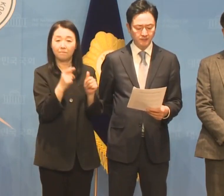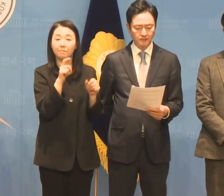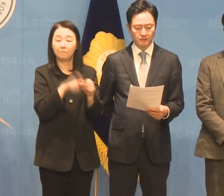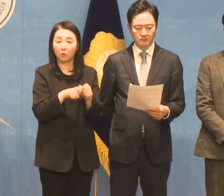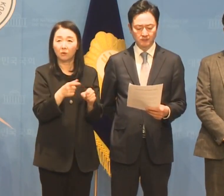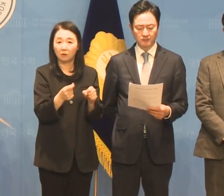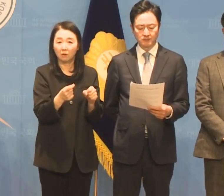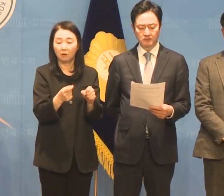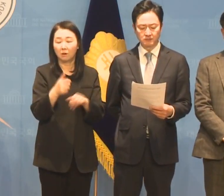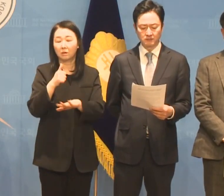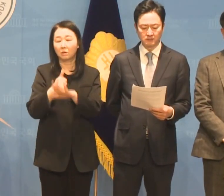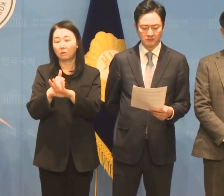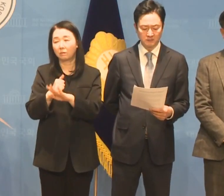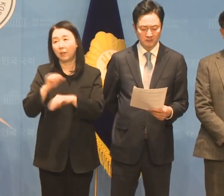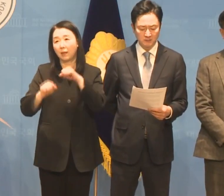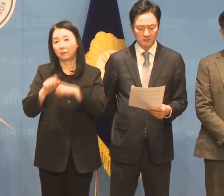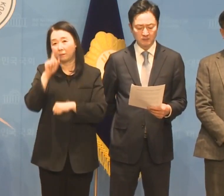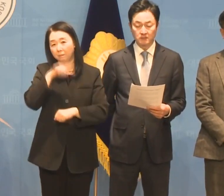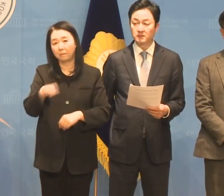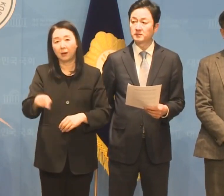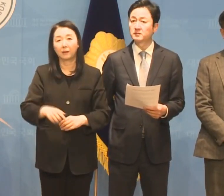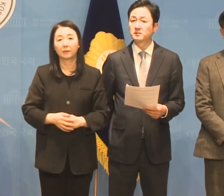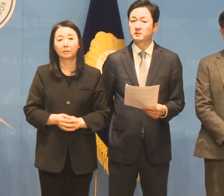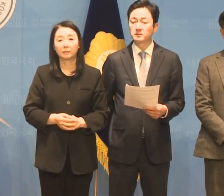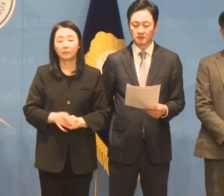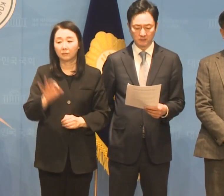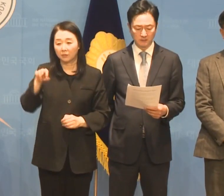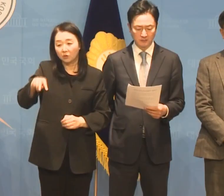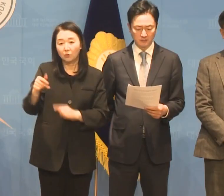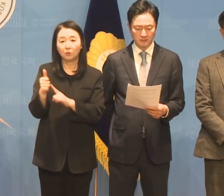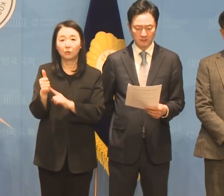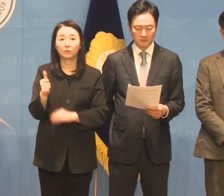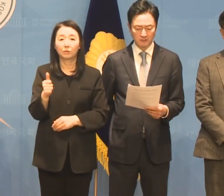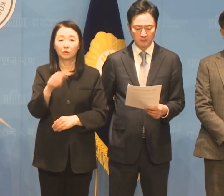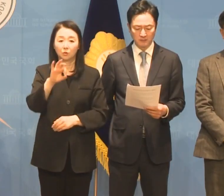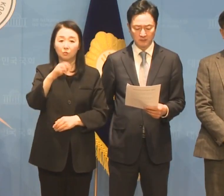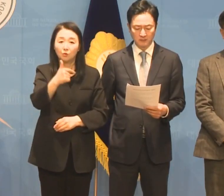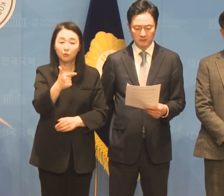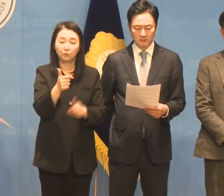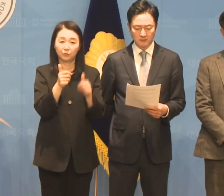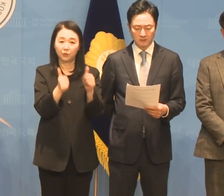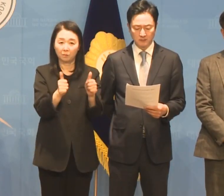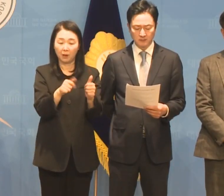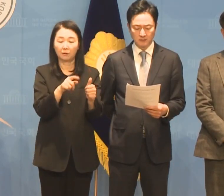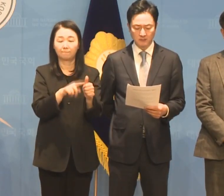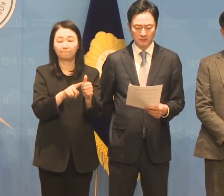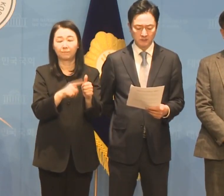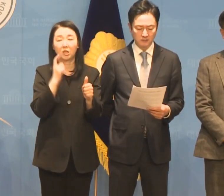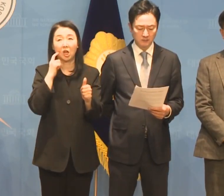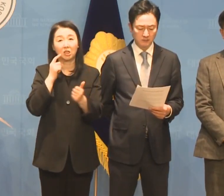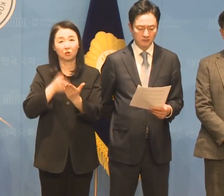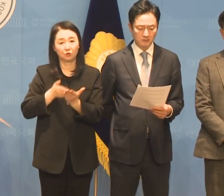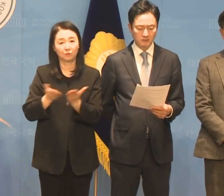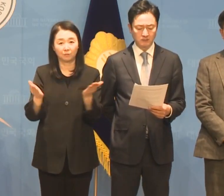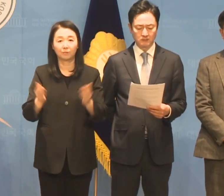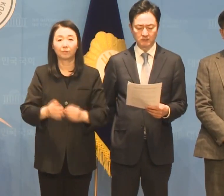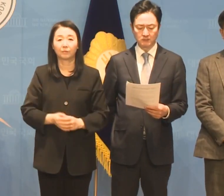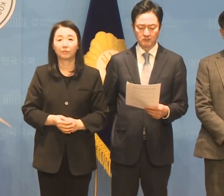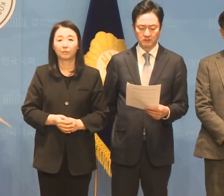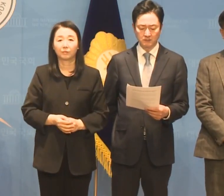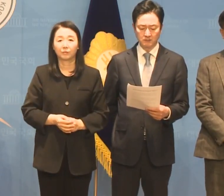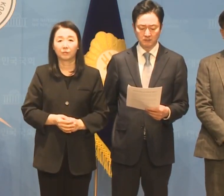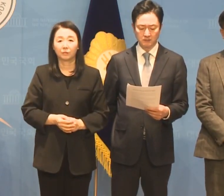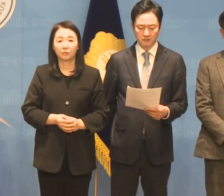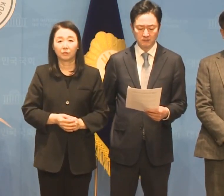한 악질적인 행동입니다. 그리고 유동규는 문영배 재판관에 대해서도 허위 사실을 유포했습니다.